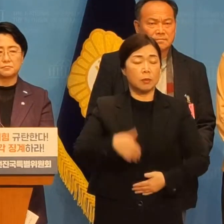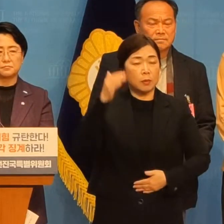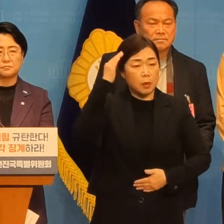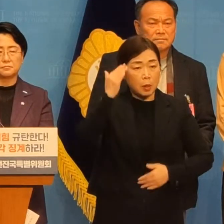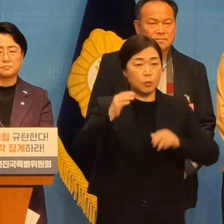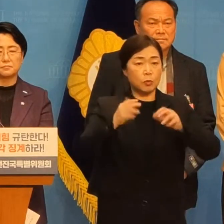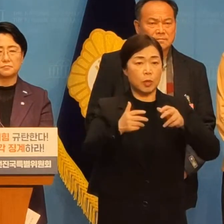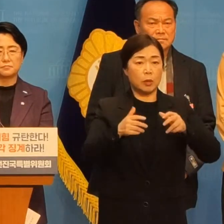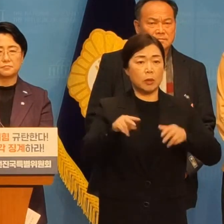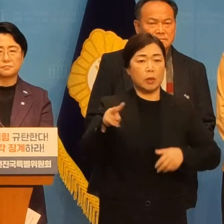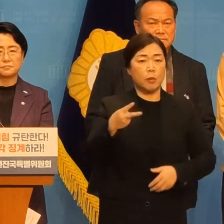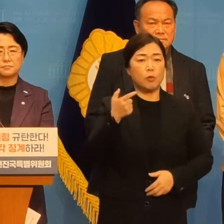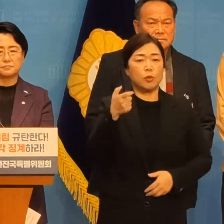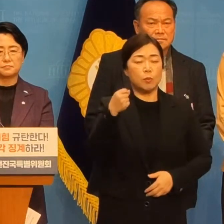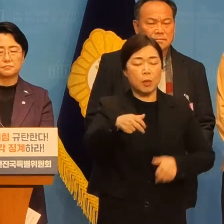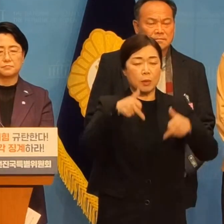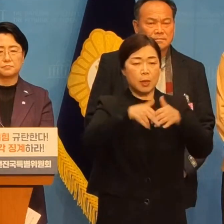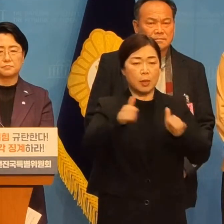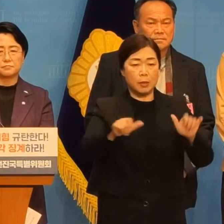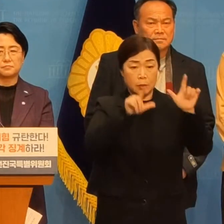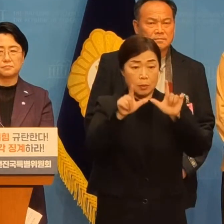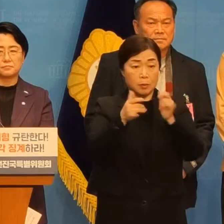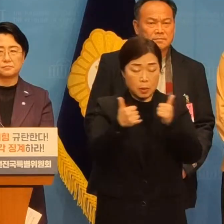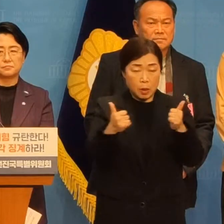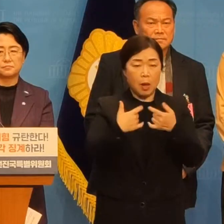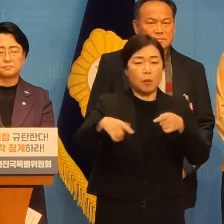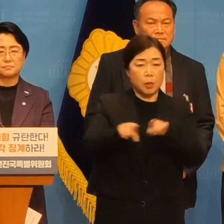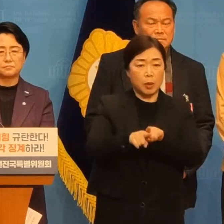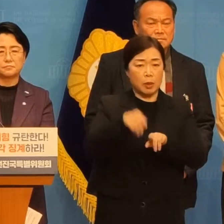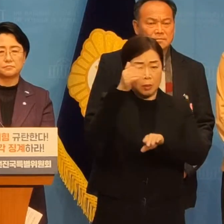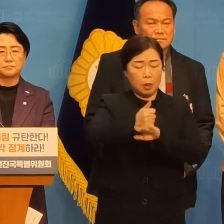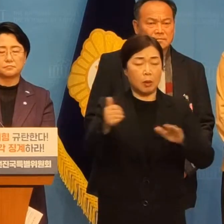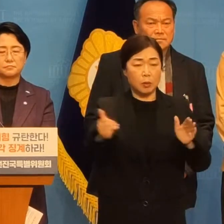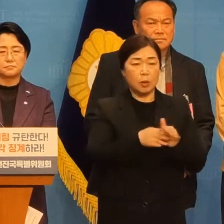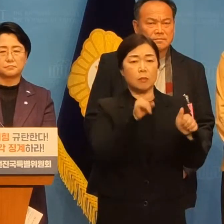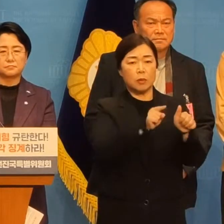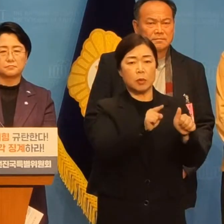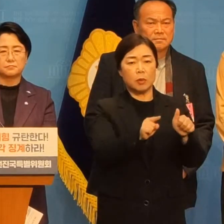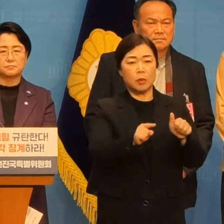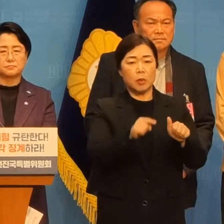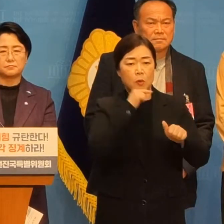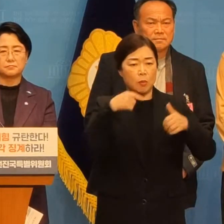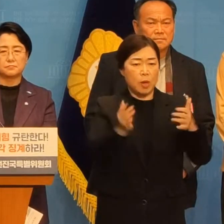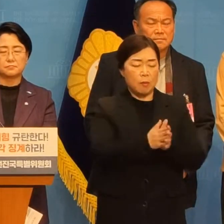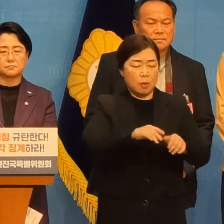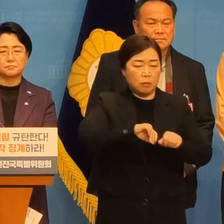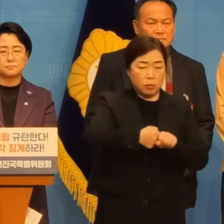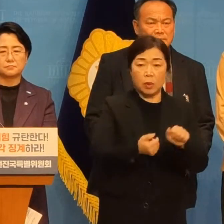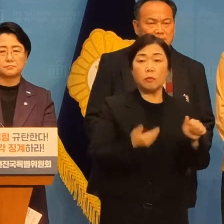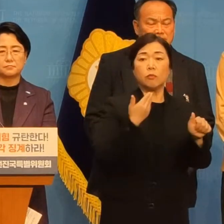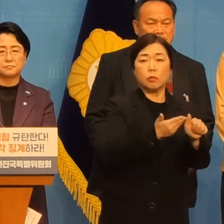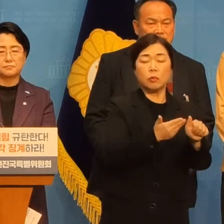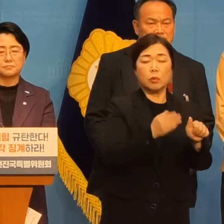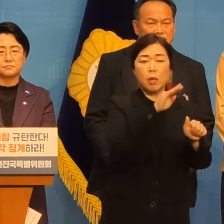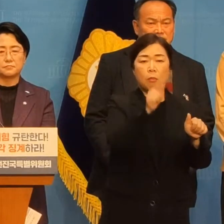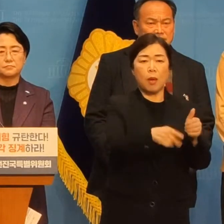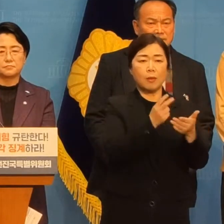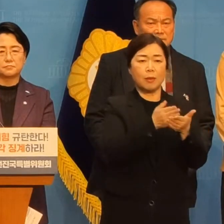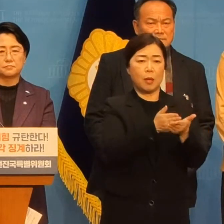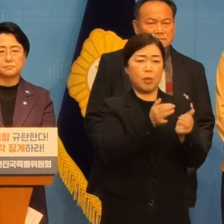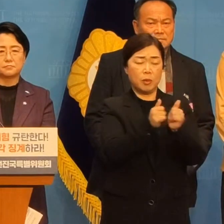대한민국 260만 장애 시민들과 함께 끝까지 국민의힘을 응징하고 박민영